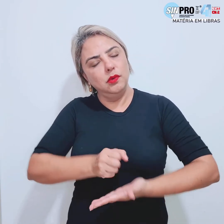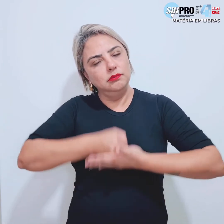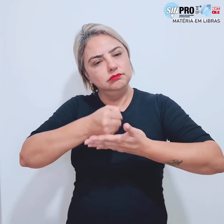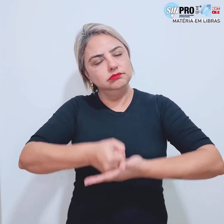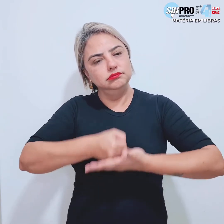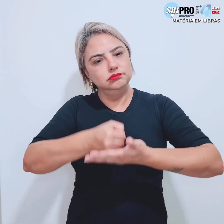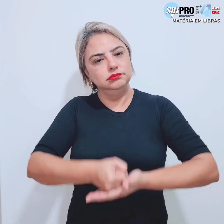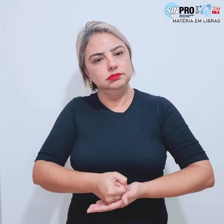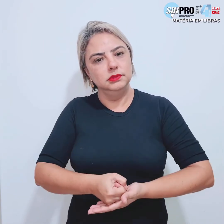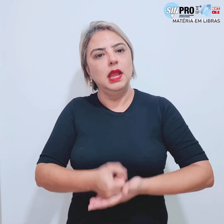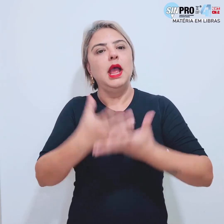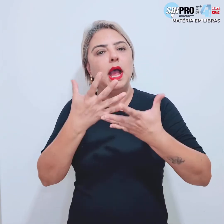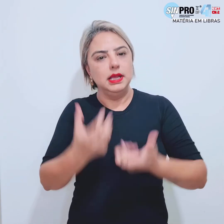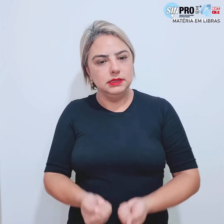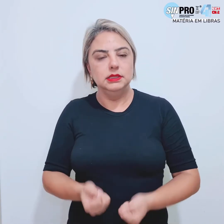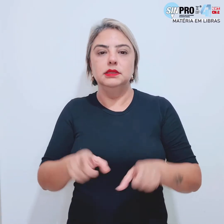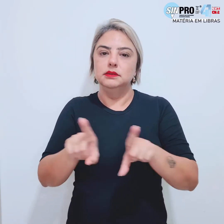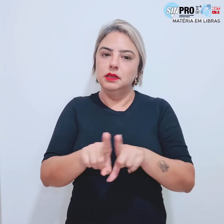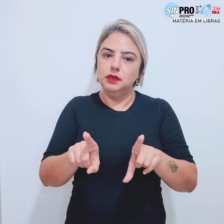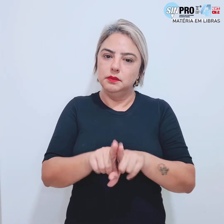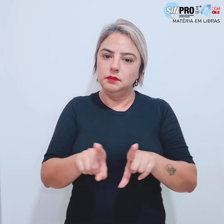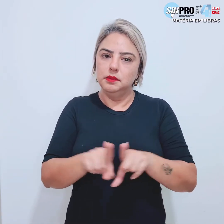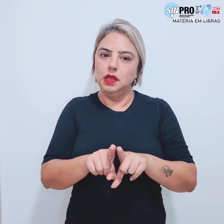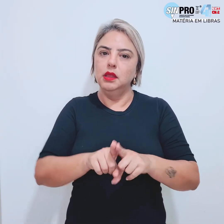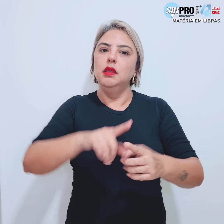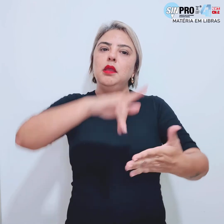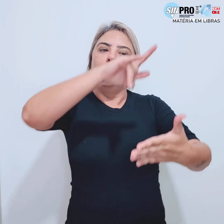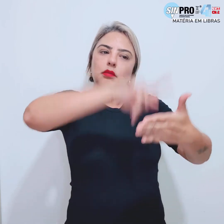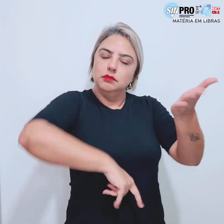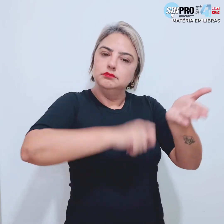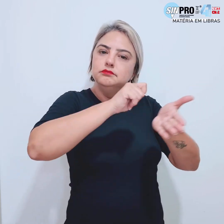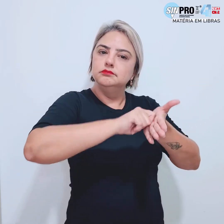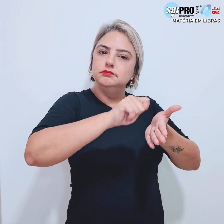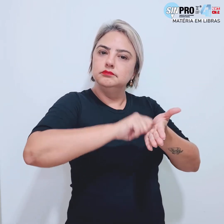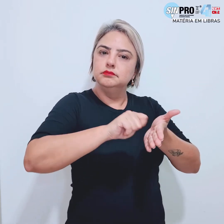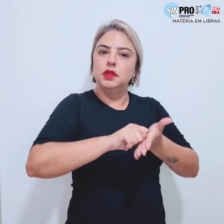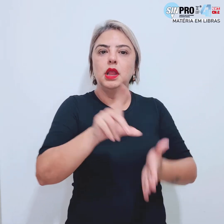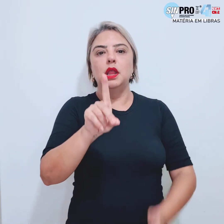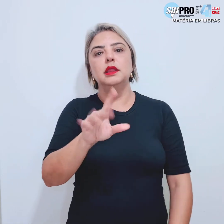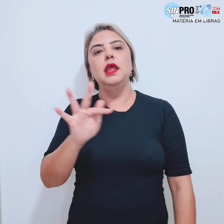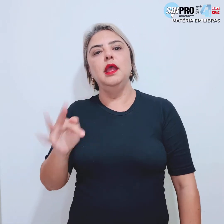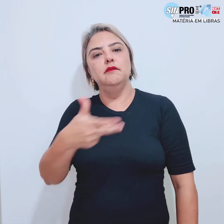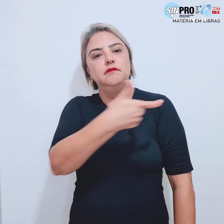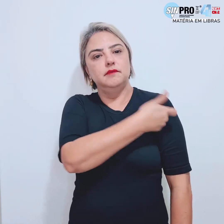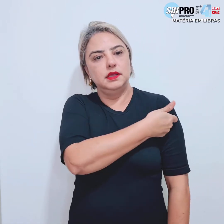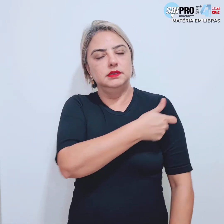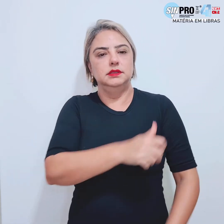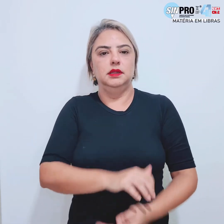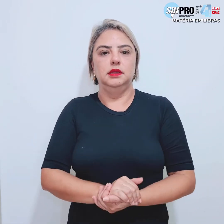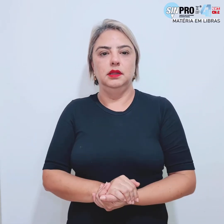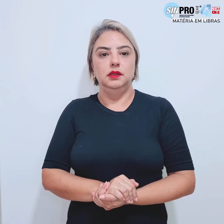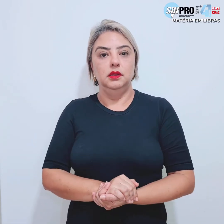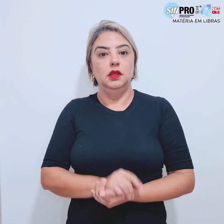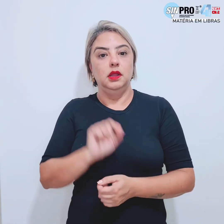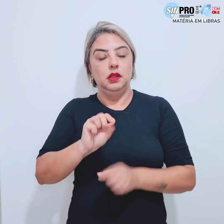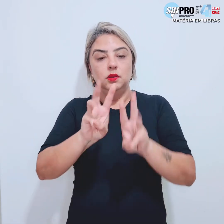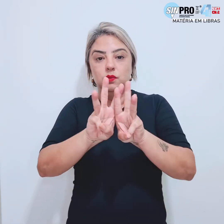essa luta, aderindo também ao abaixo-assinado DF Vacinado, por meio